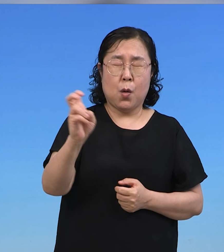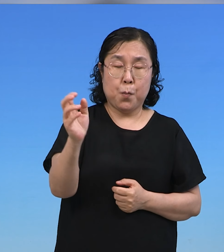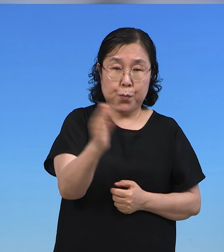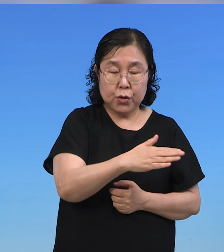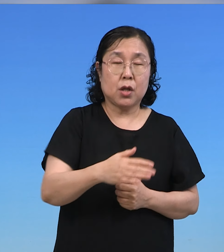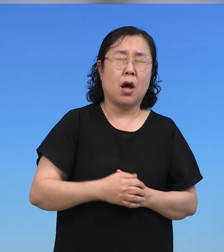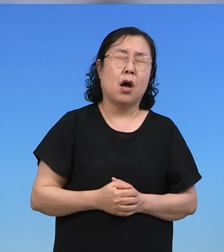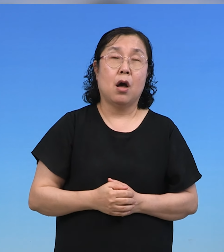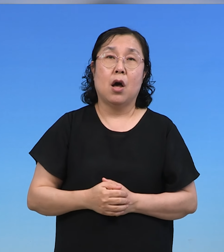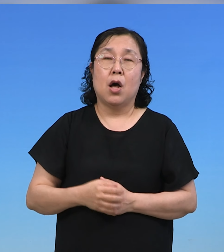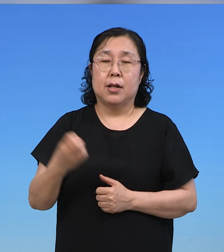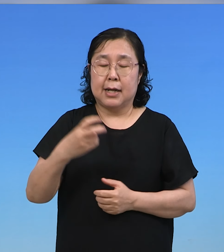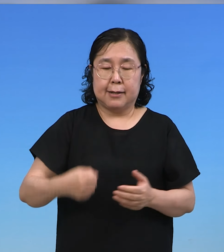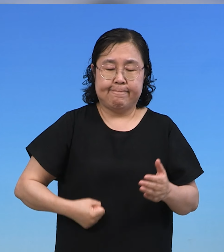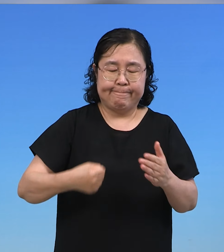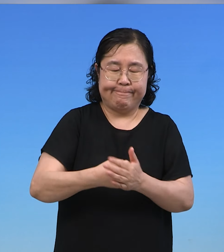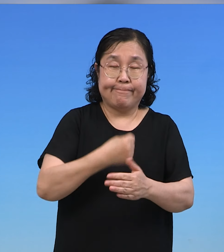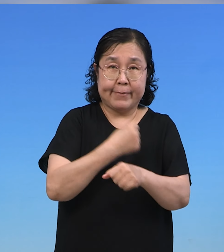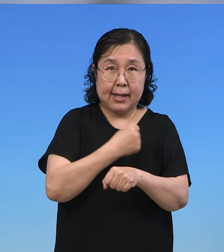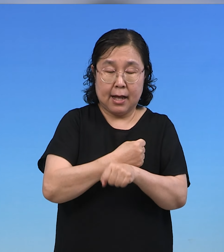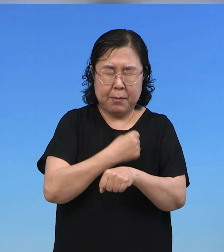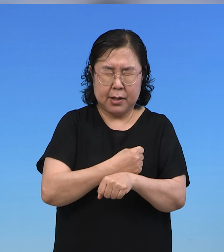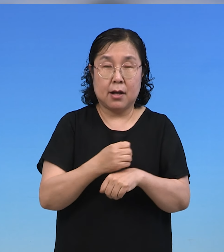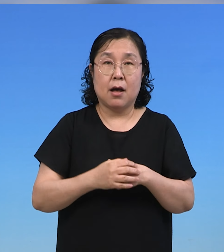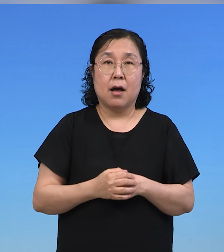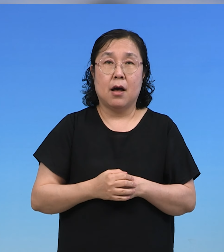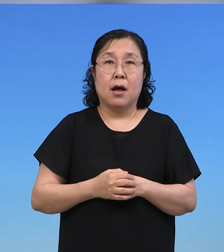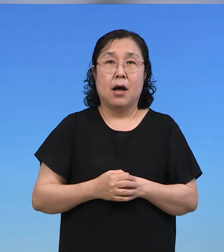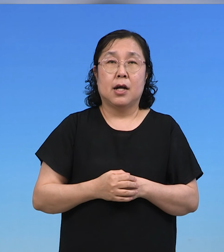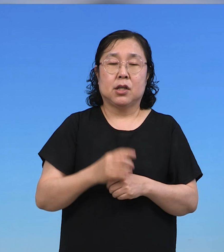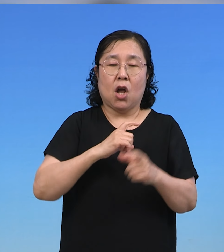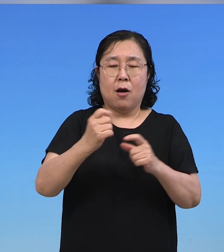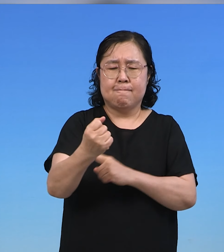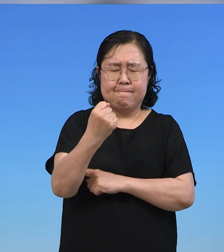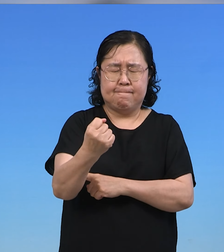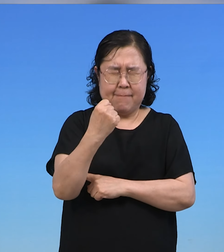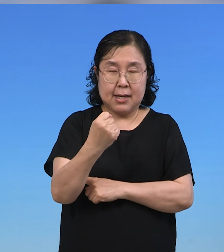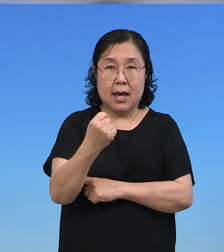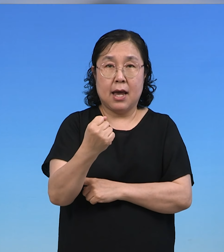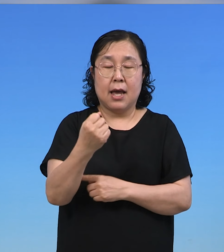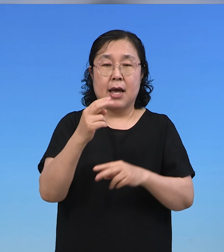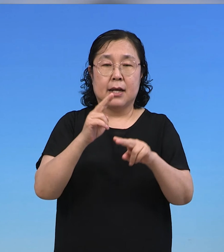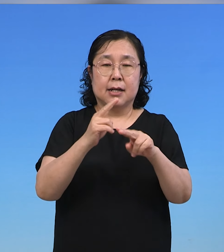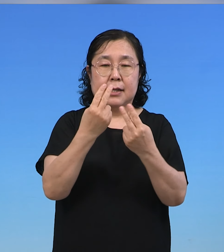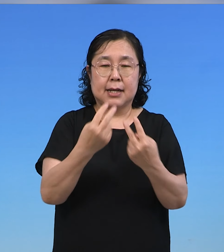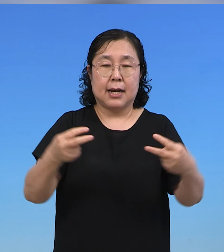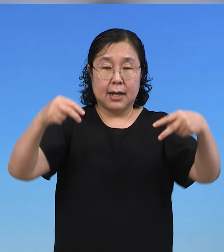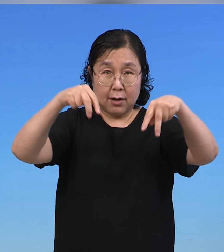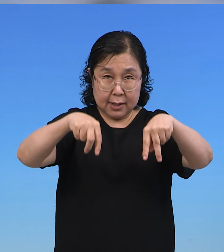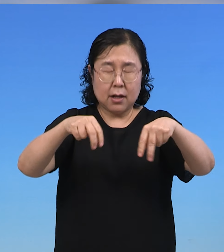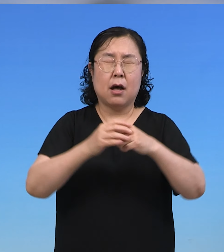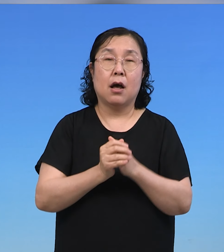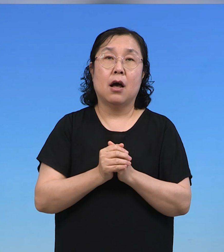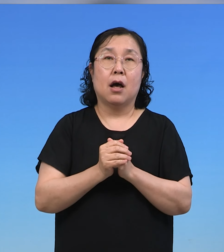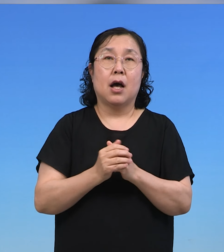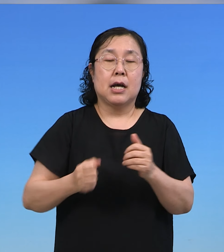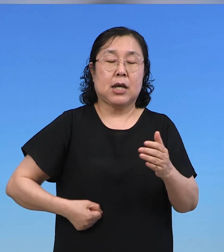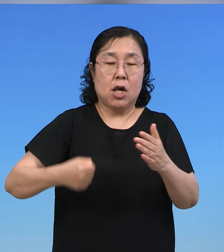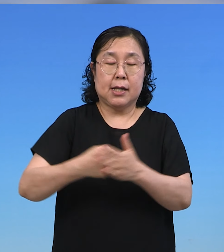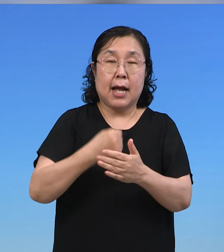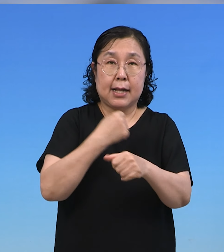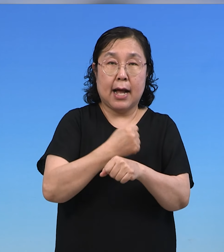주님 다시 오실 때까지 나는 일어나 달려가리라. 우리 한번 다 자리에서 일어나셔서